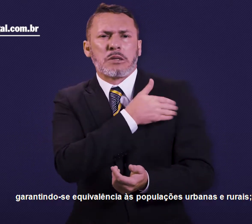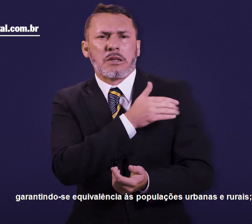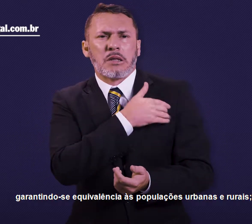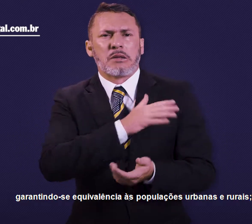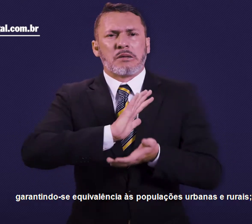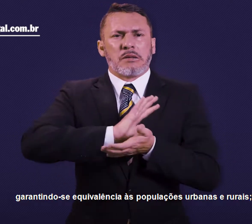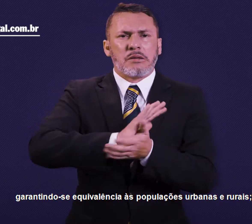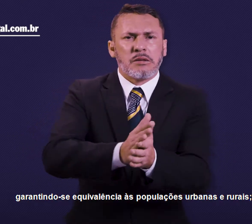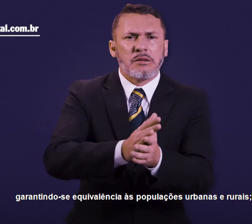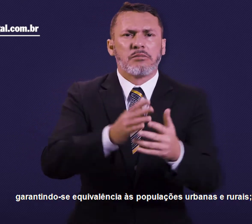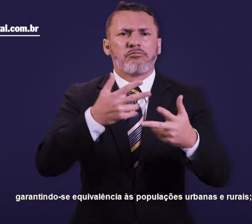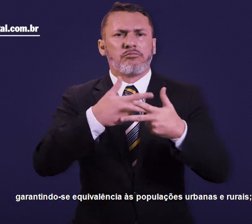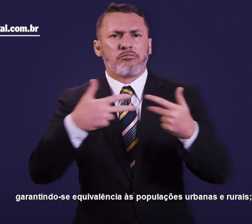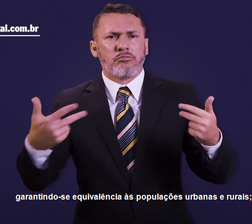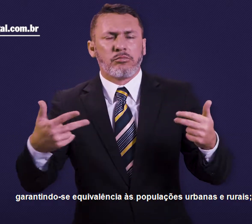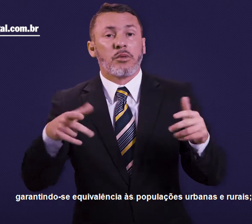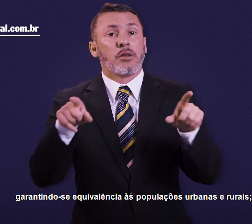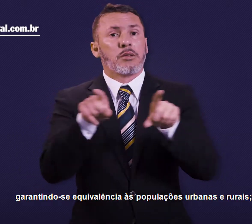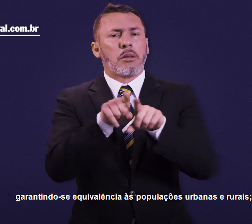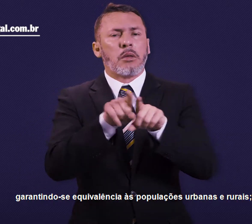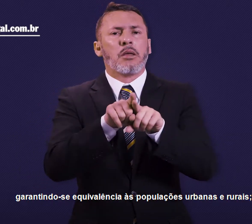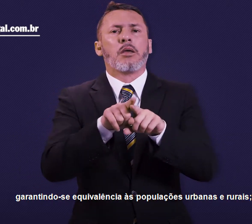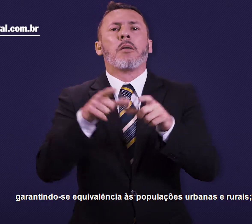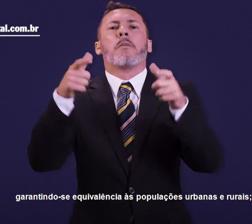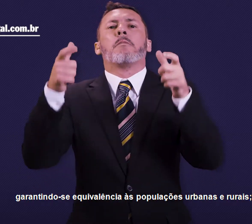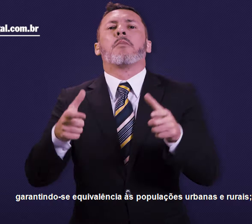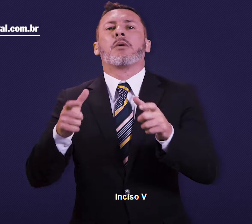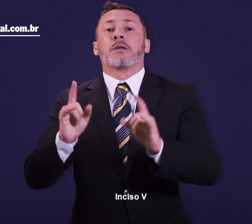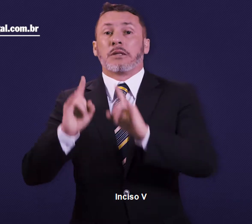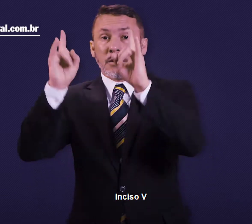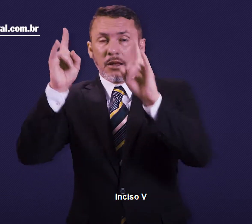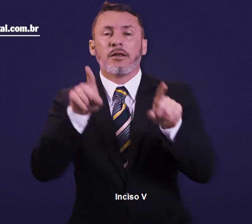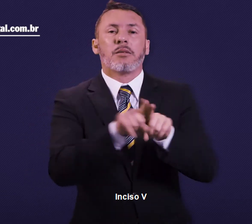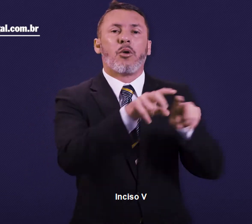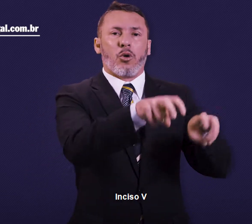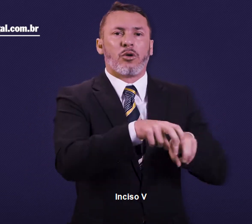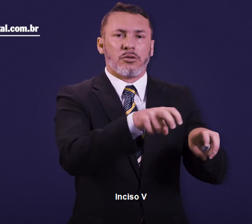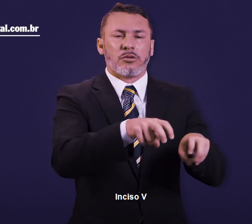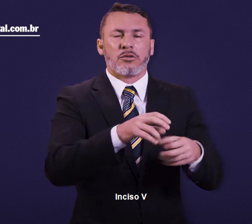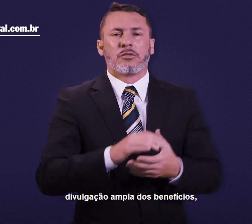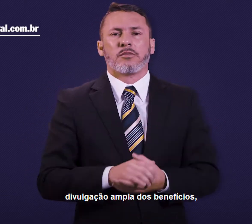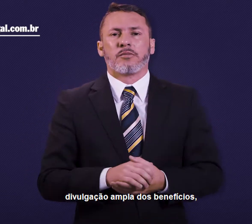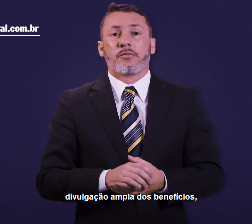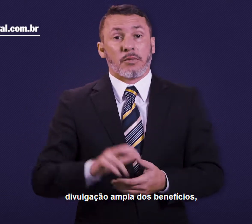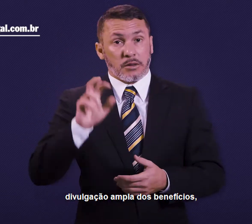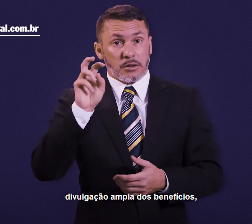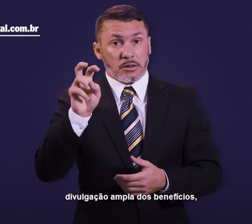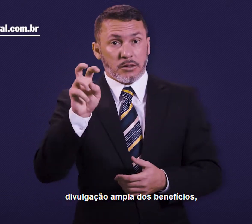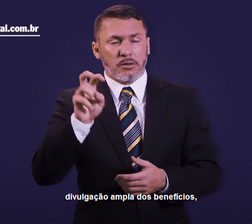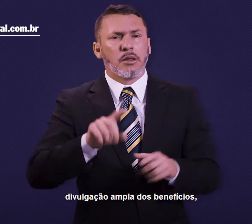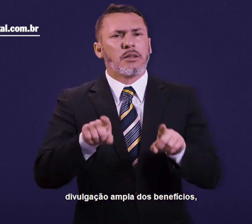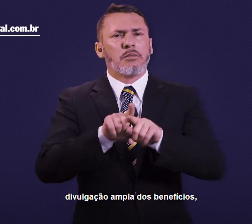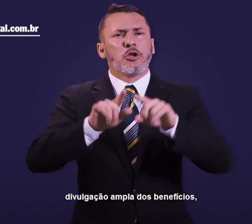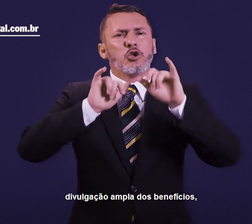garantindo-se equivalência às populações urbanas e rurais. Inciso 5. Divulgação ampla dos